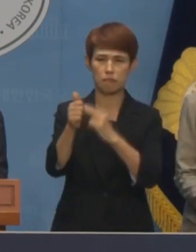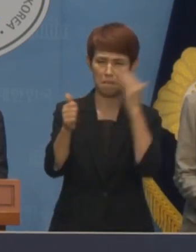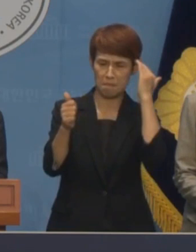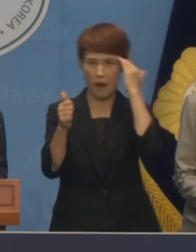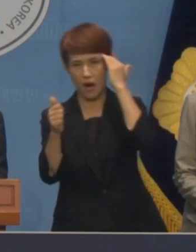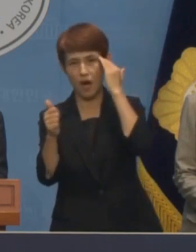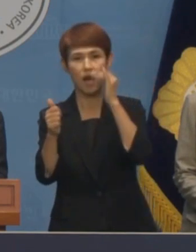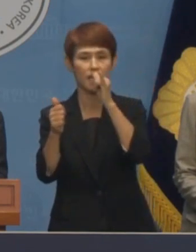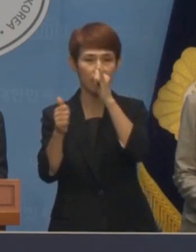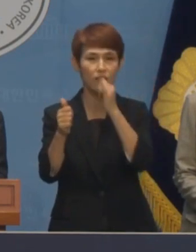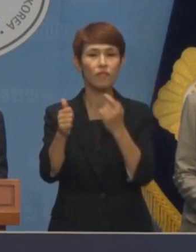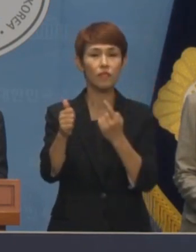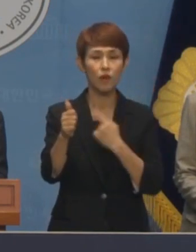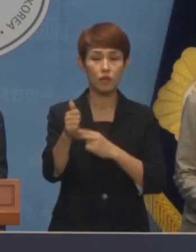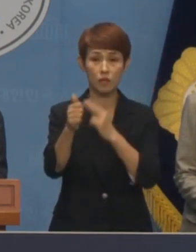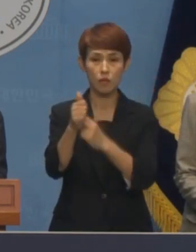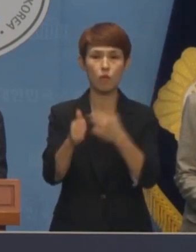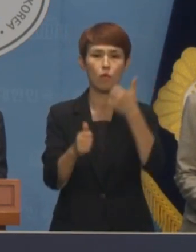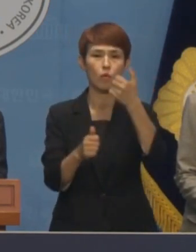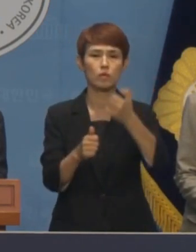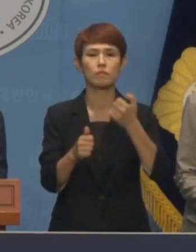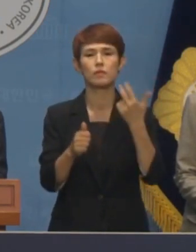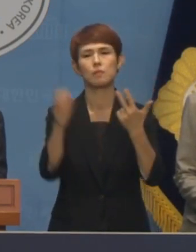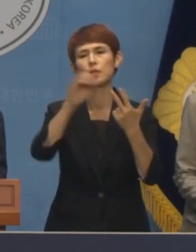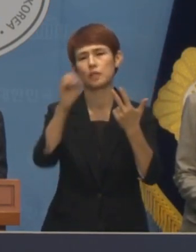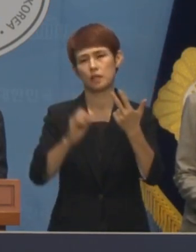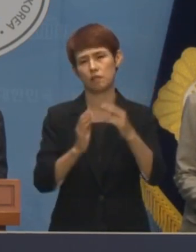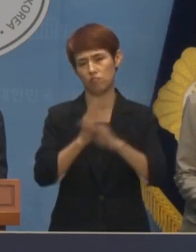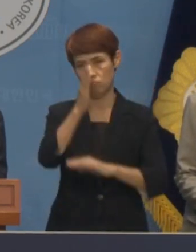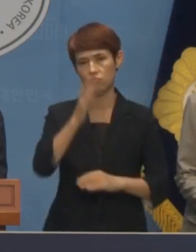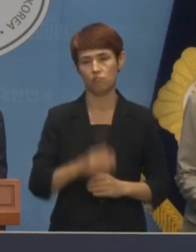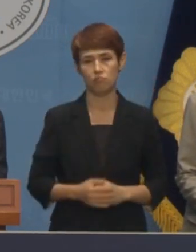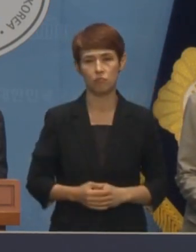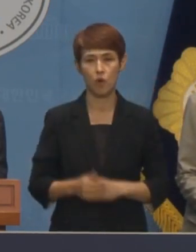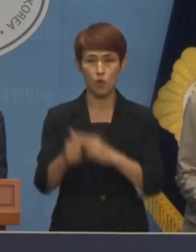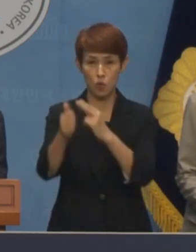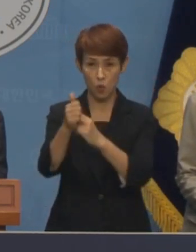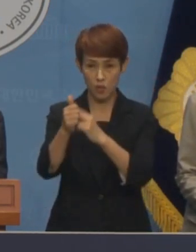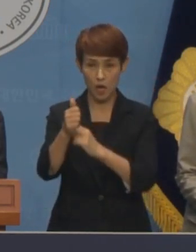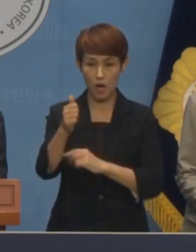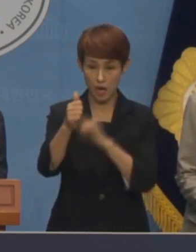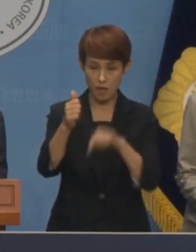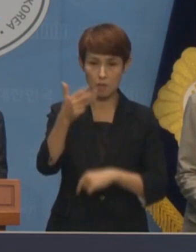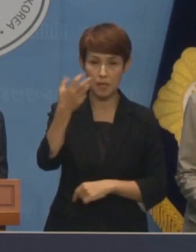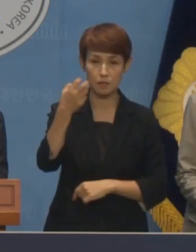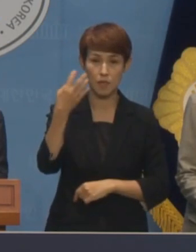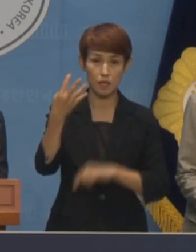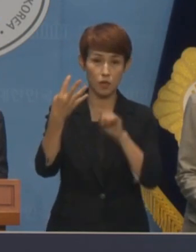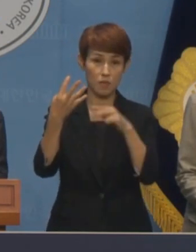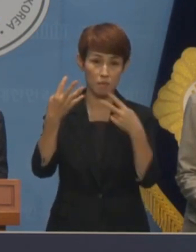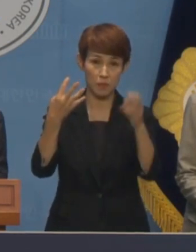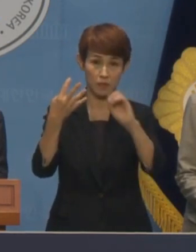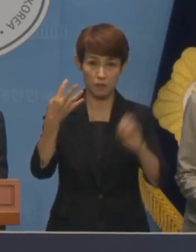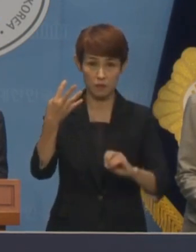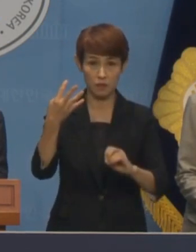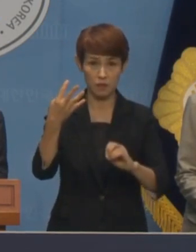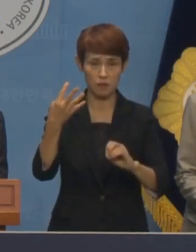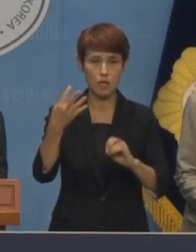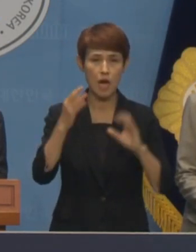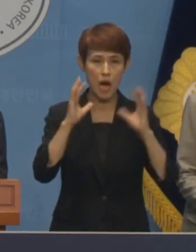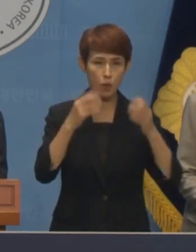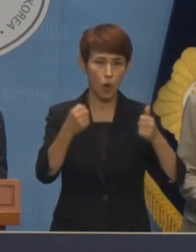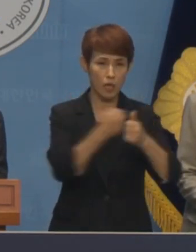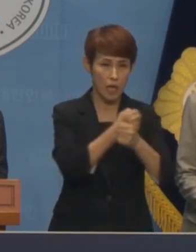당한 적이 있다는 교사가 57%를 넘었으며 교사의 84.2%는 여전히